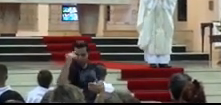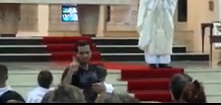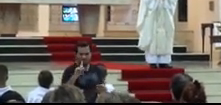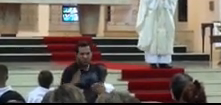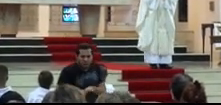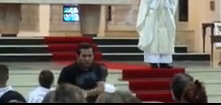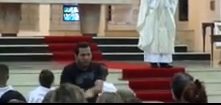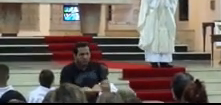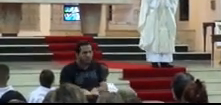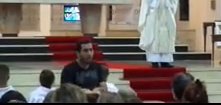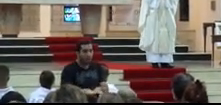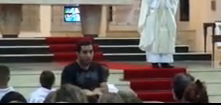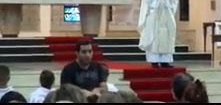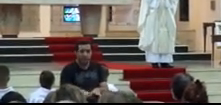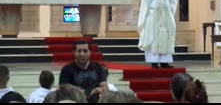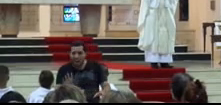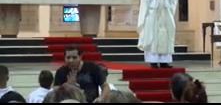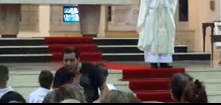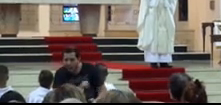sirvam-se,